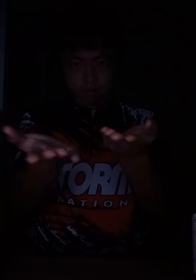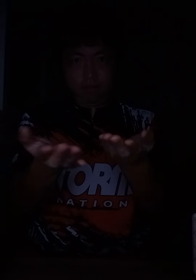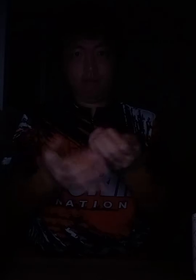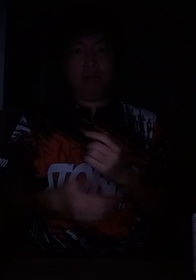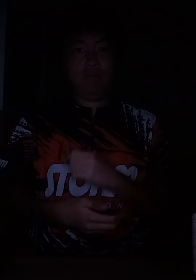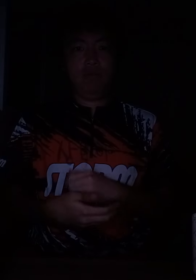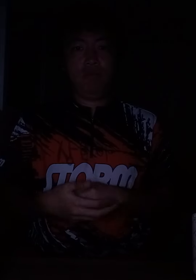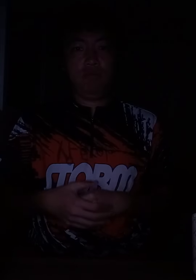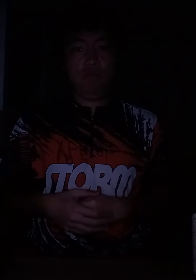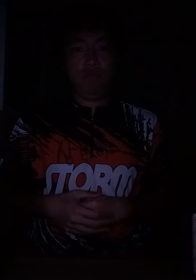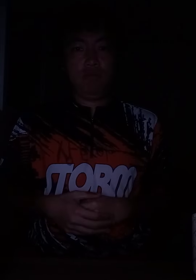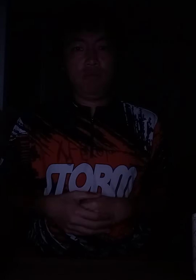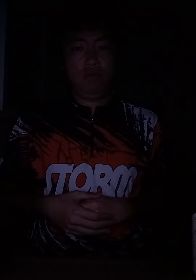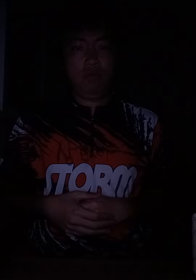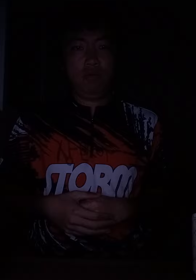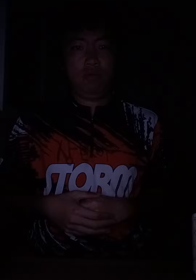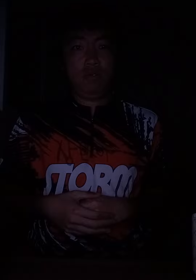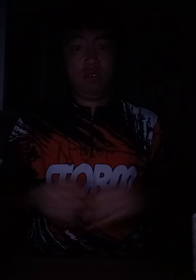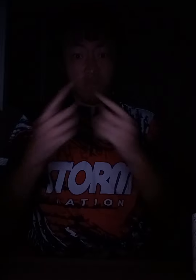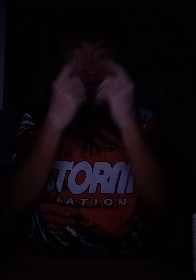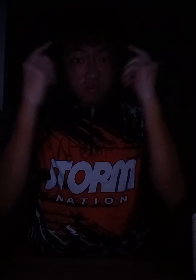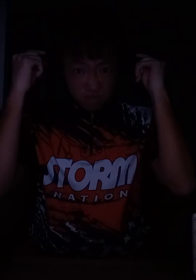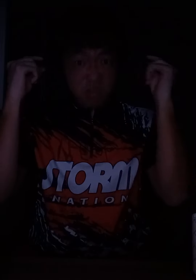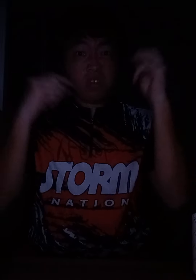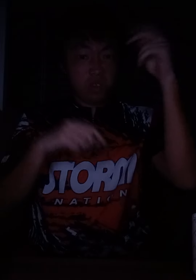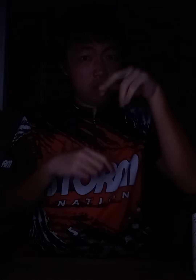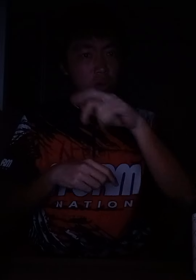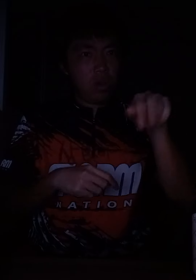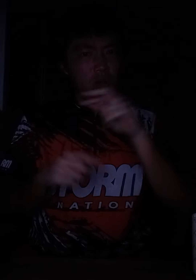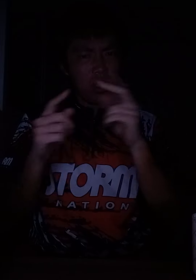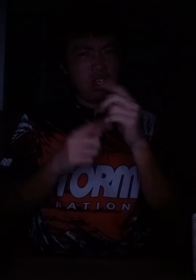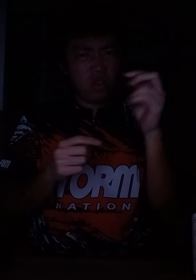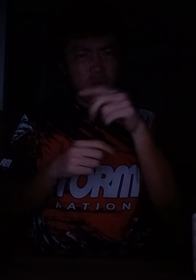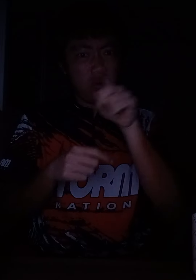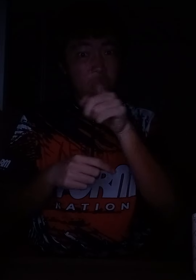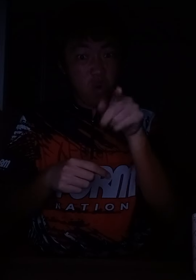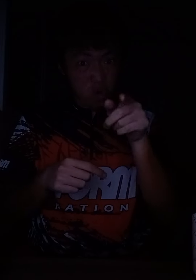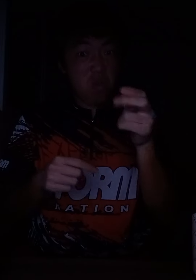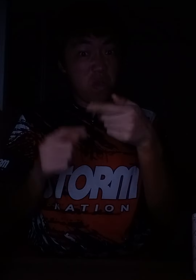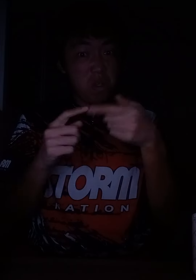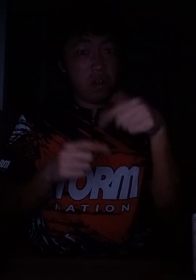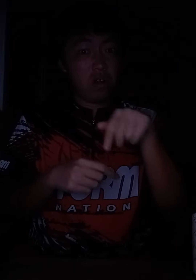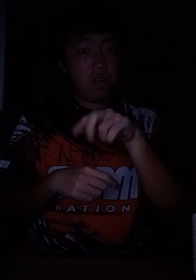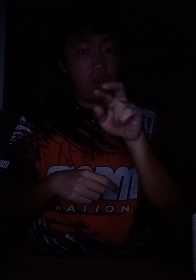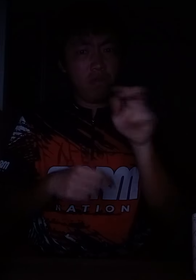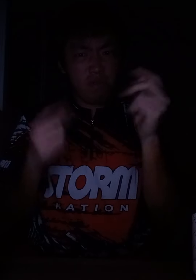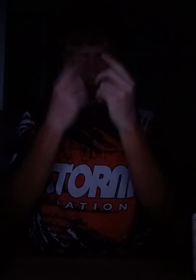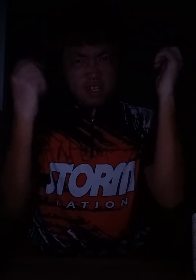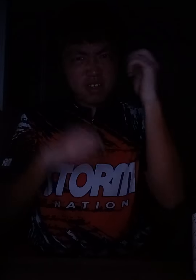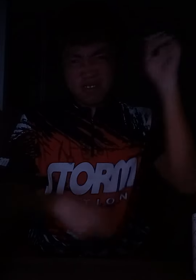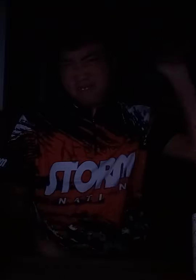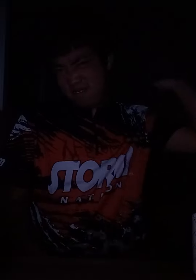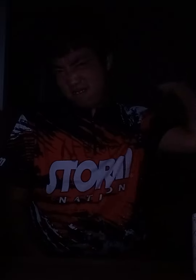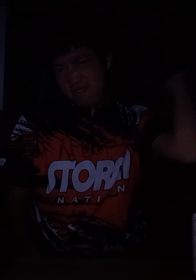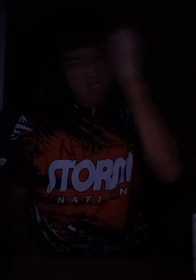마스크를 쓰지 않은 남성이 직원에게 손가락질을 하더니 들고 있던 마스크를 직원 얼굴을 향해